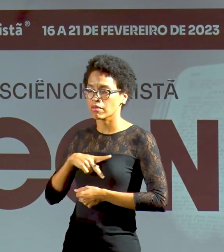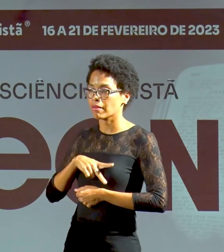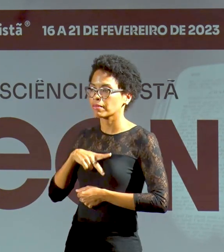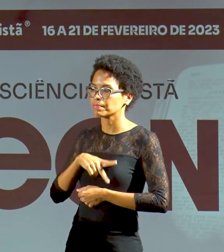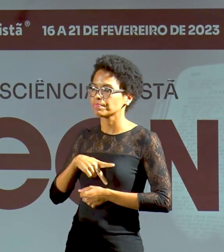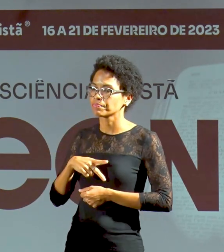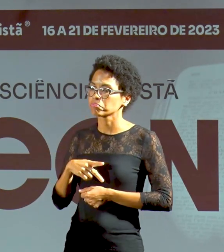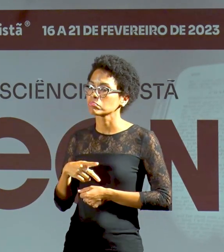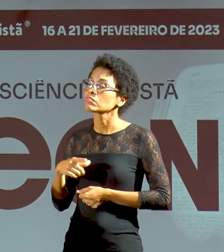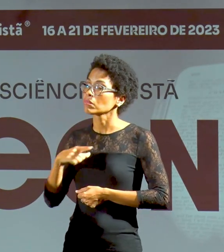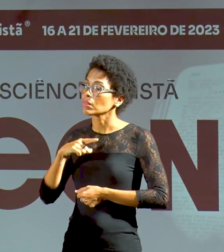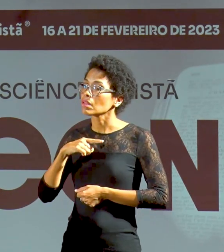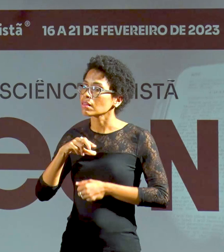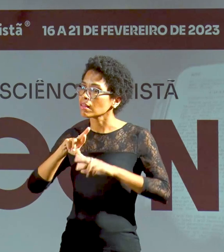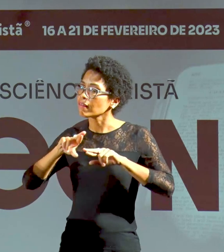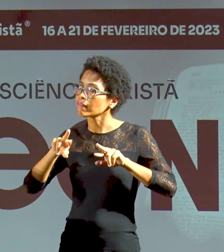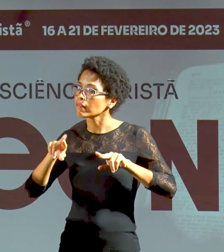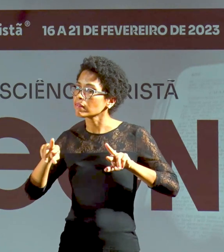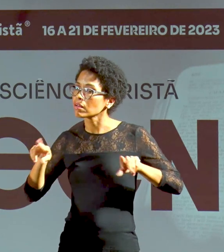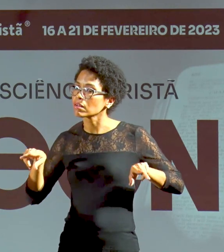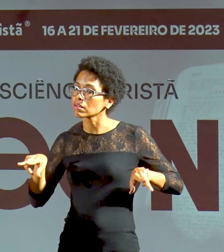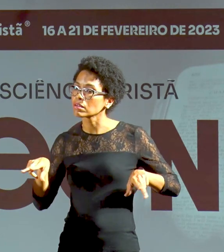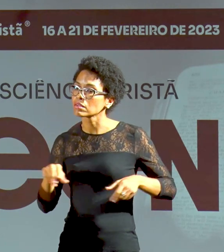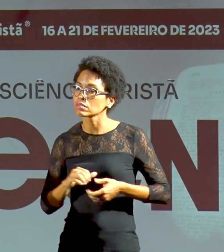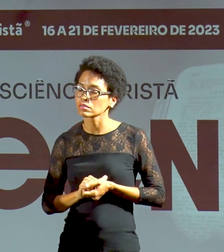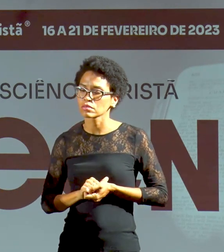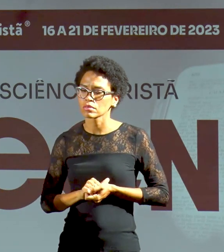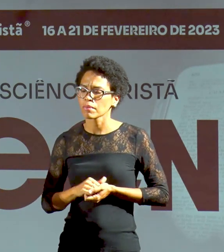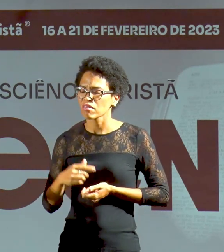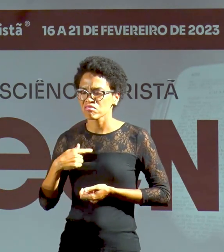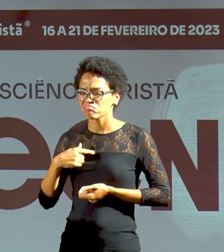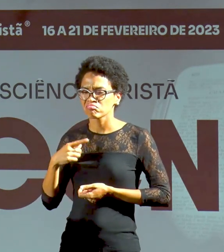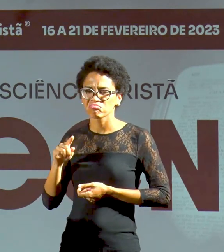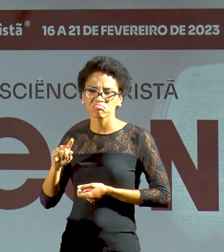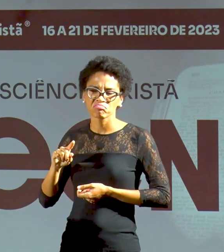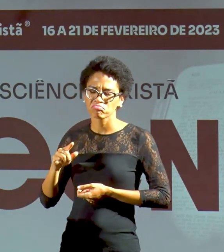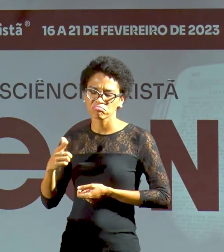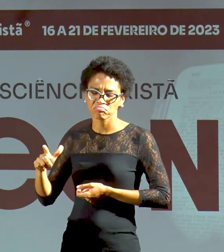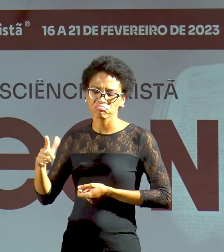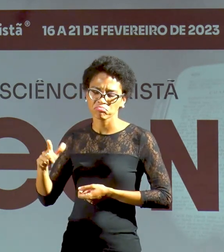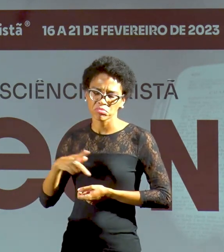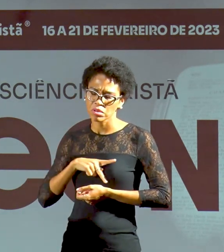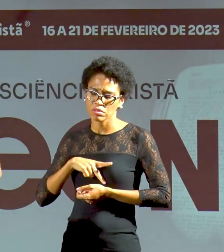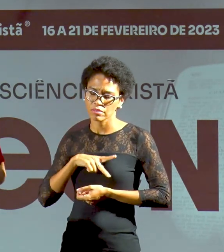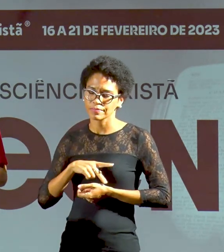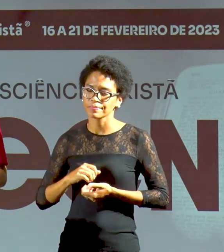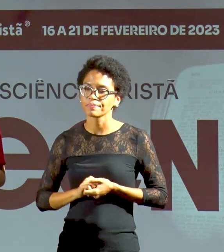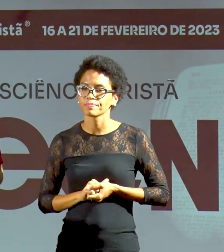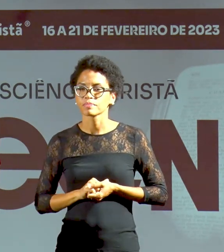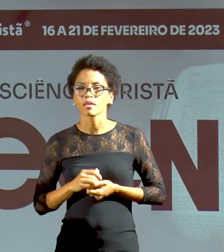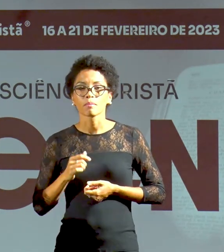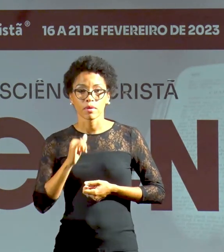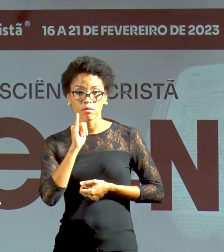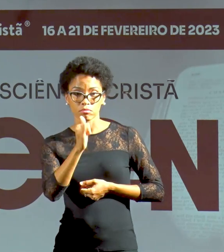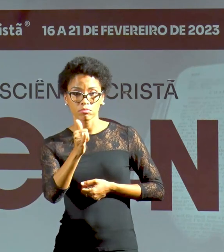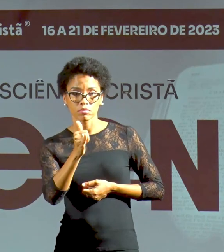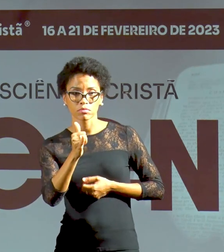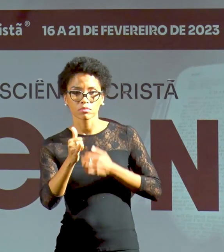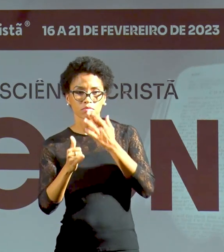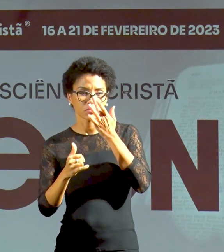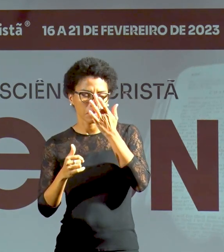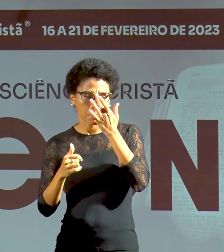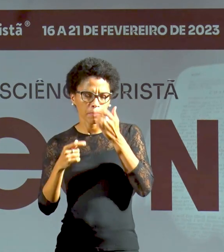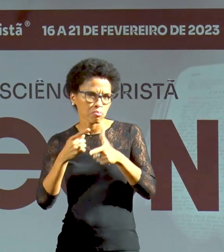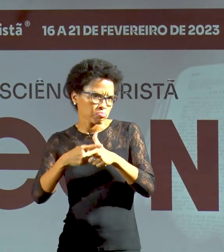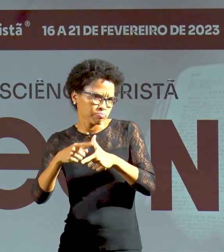que tá não levantar a mão mas eu sei que eles estão mas eu de fato não tô deixa eu dizer para você uma coisa não tem problema também